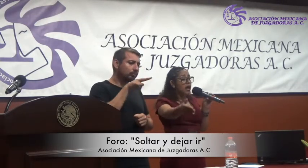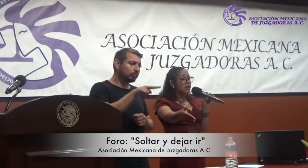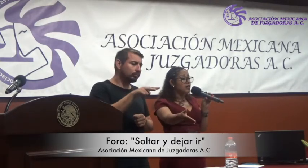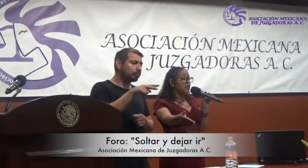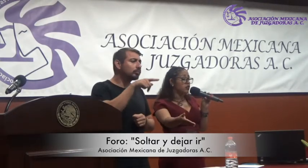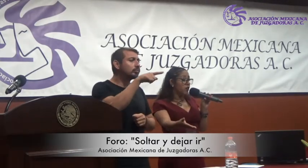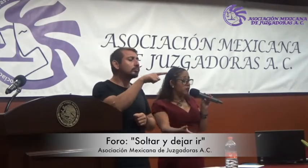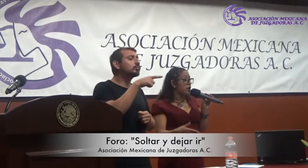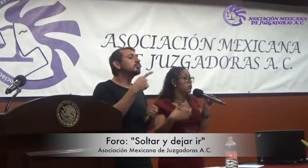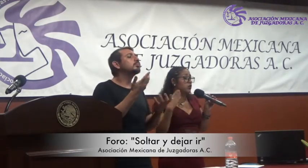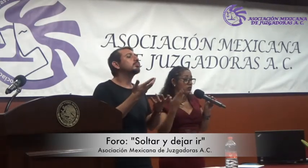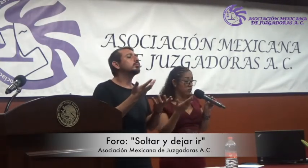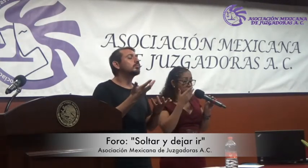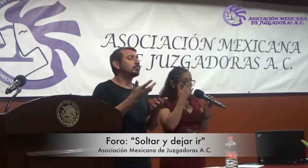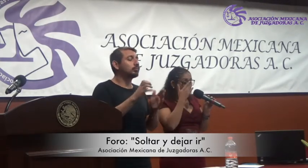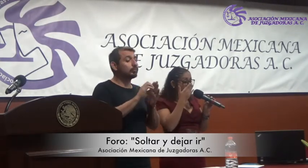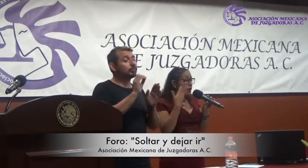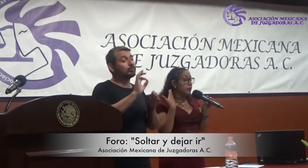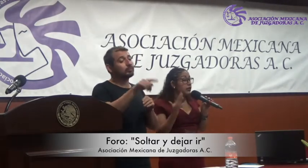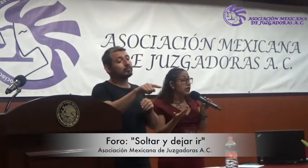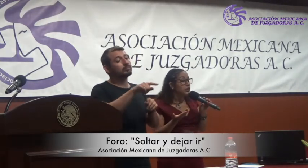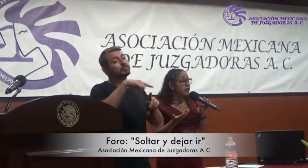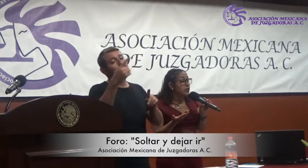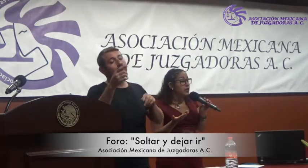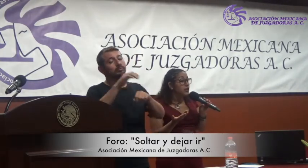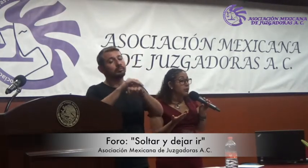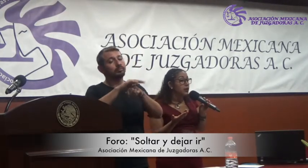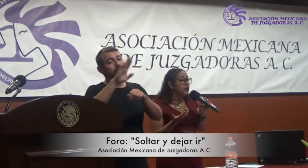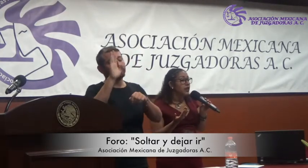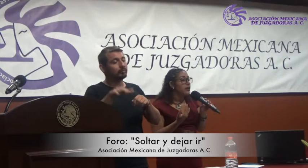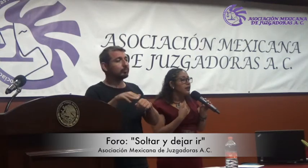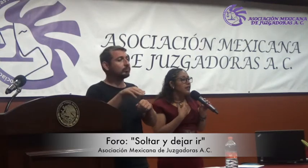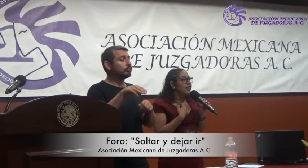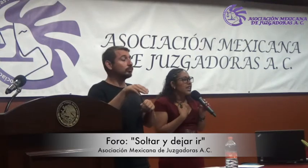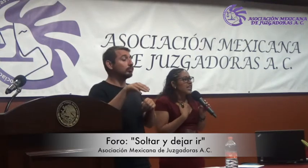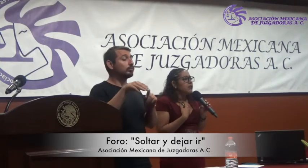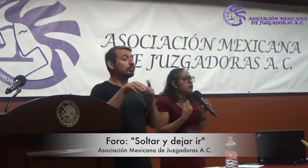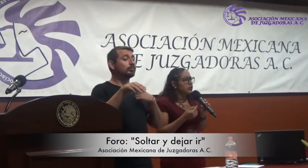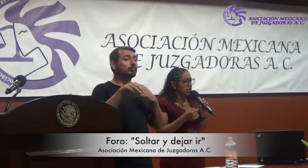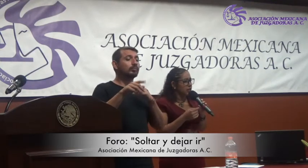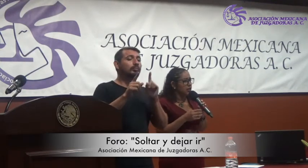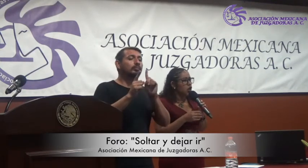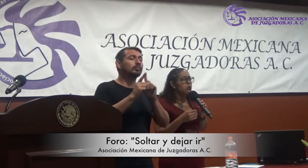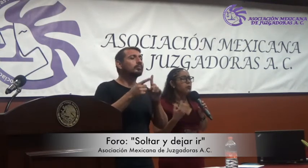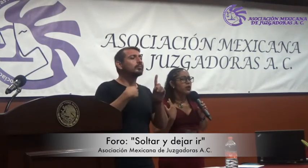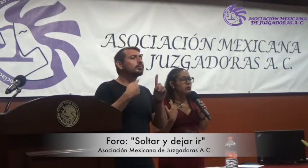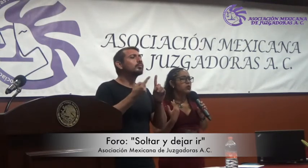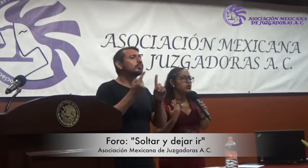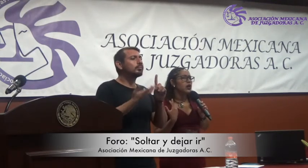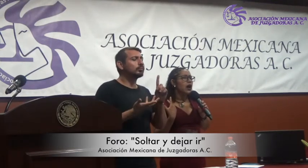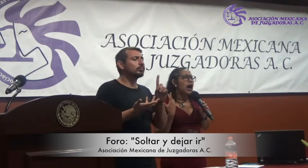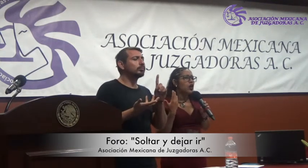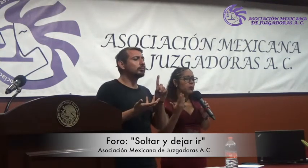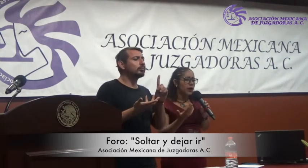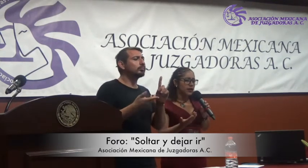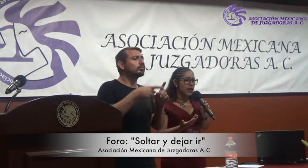que alguien de su familia murió, la persona que está afrontando esa pérdida, ¿qué debemos de hacer? ¿Cómo